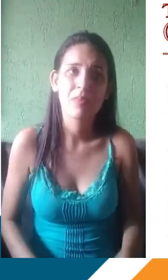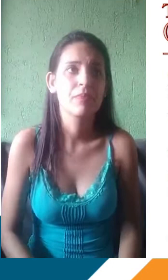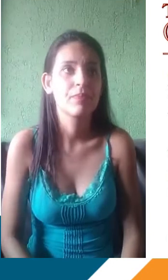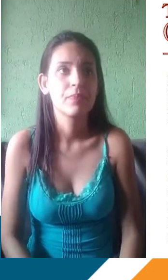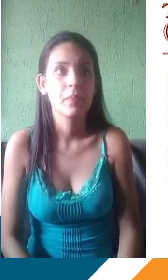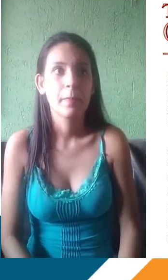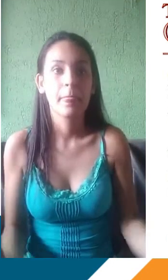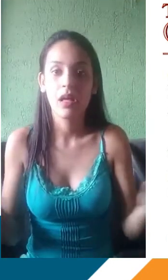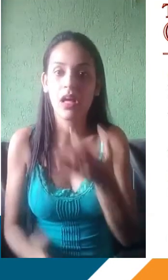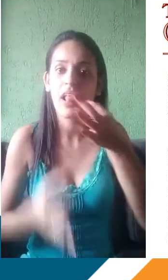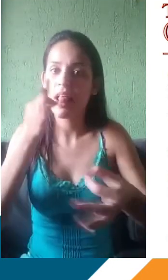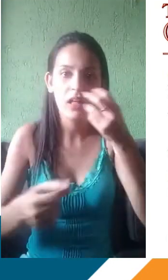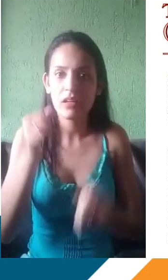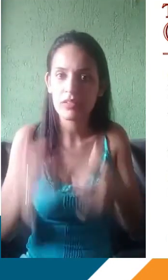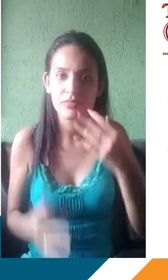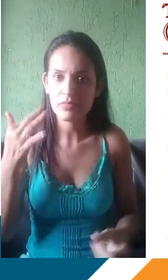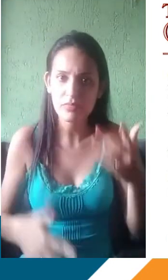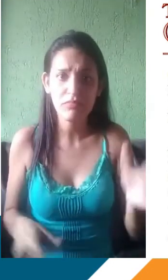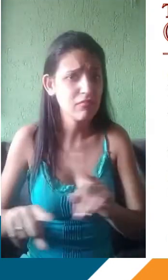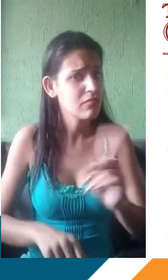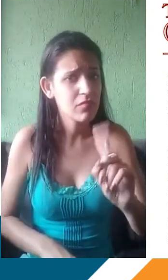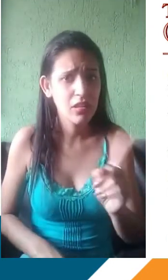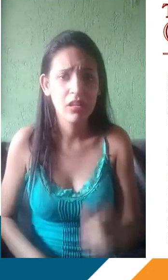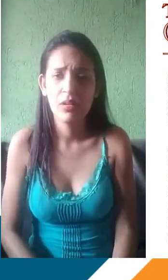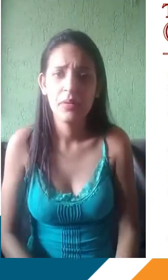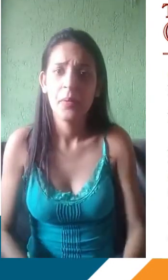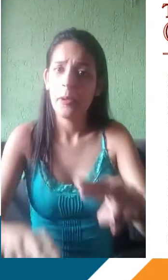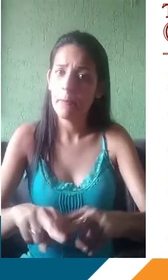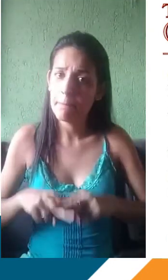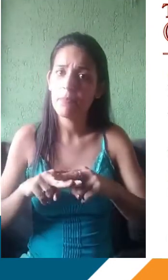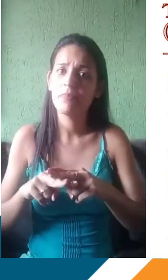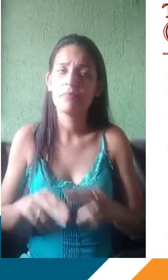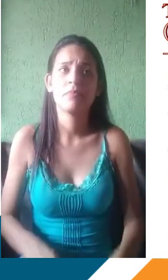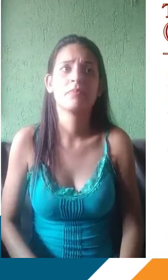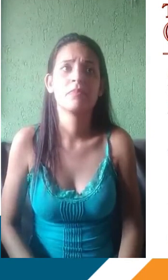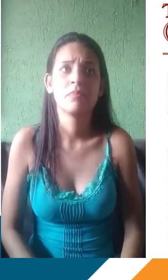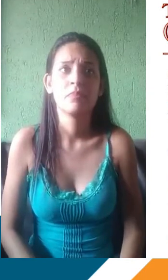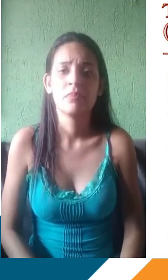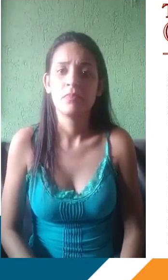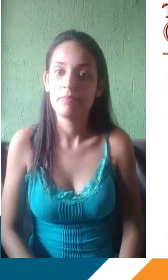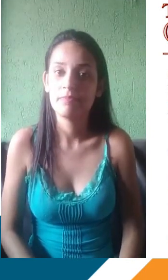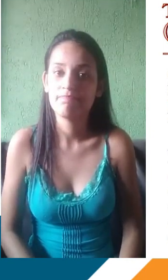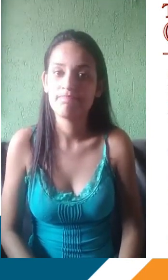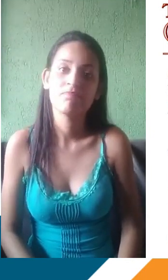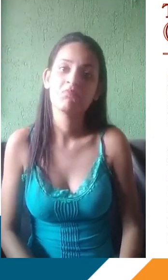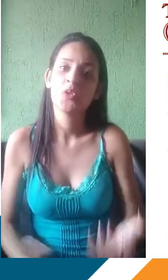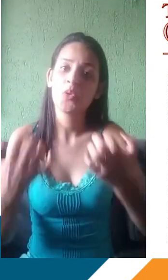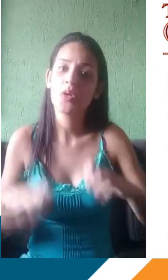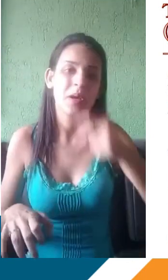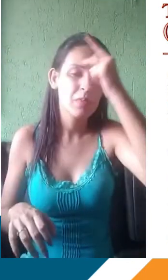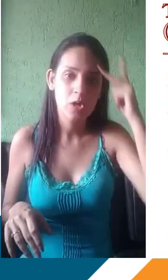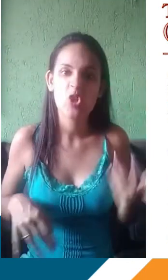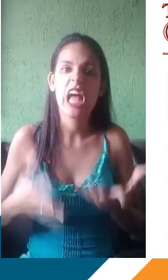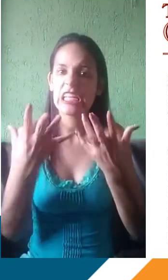também podemos excluir, pois apesar de incitar a uma ação, ela não possui um convencimento característico da